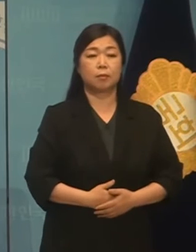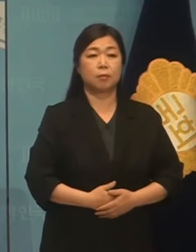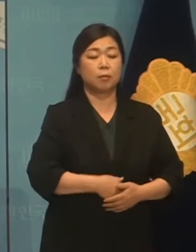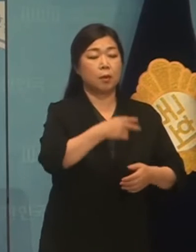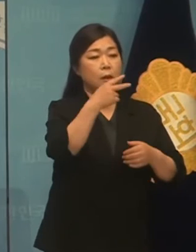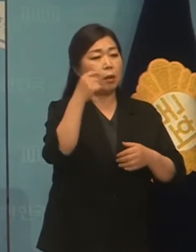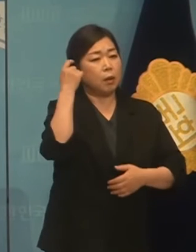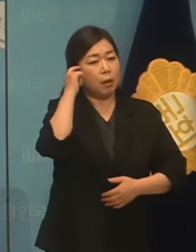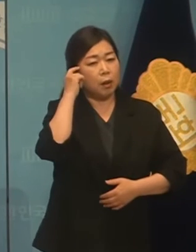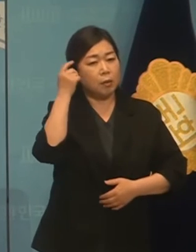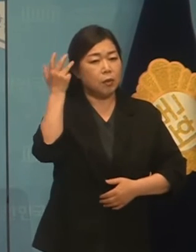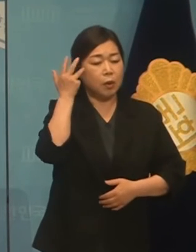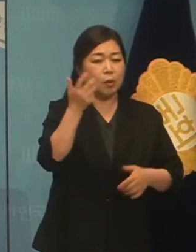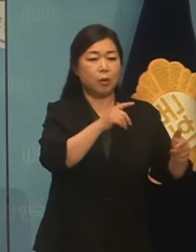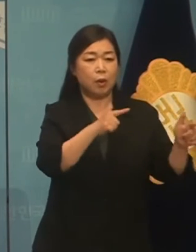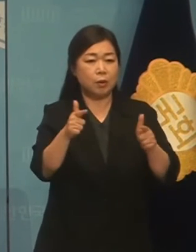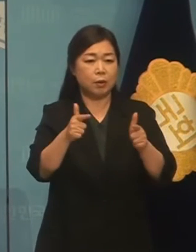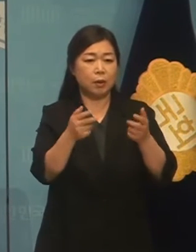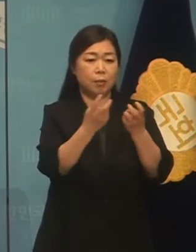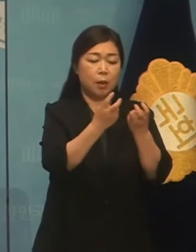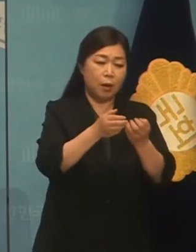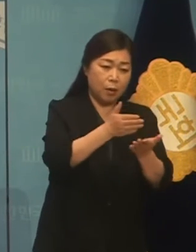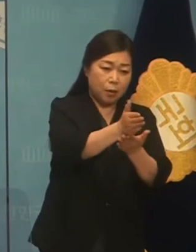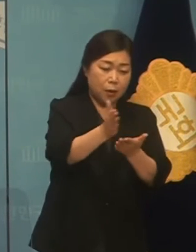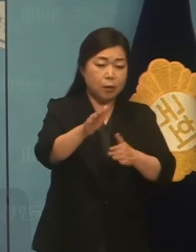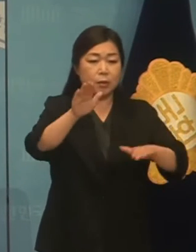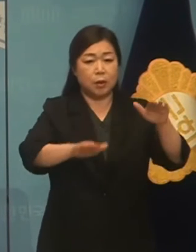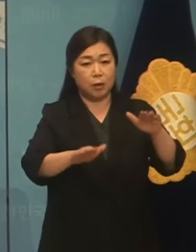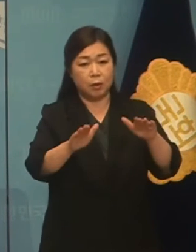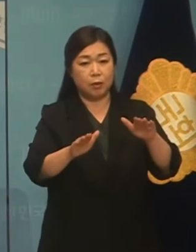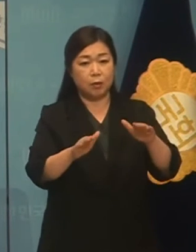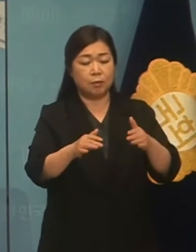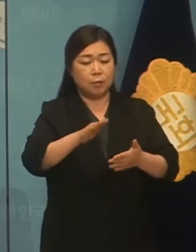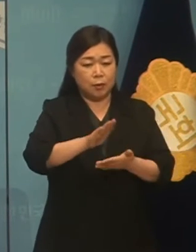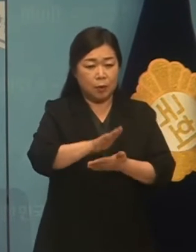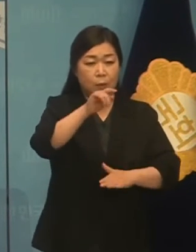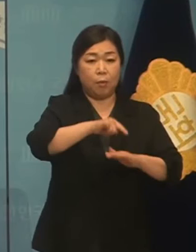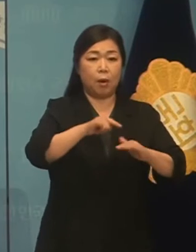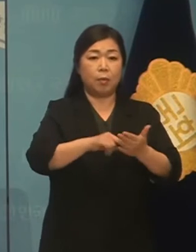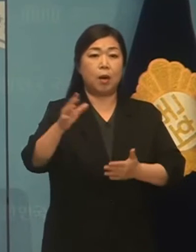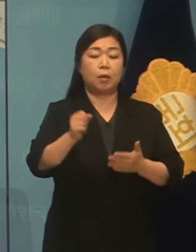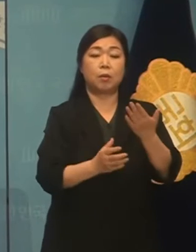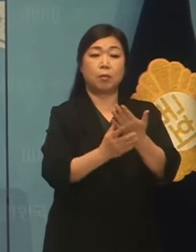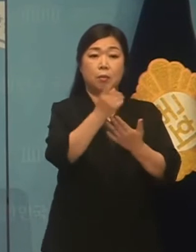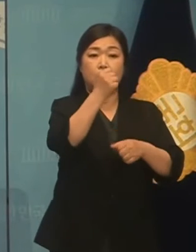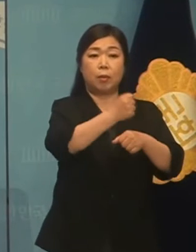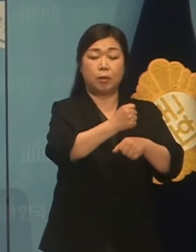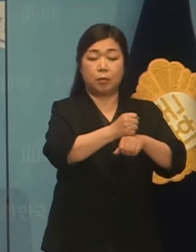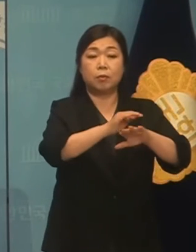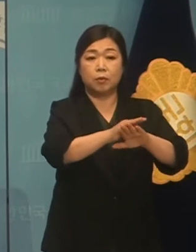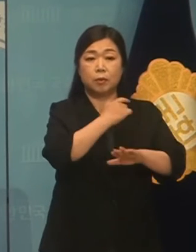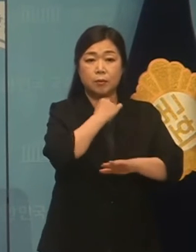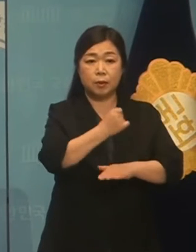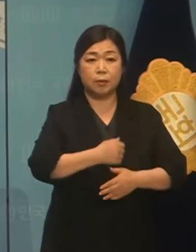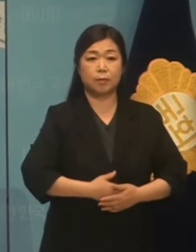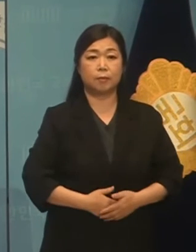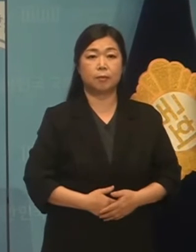이념, 사상, 철학, 노선의 차이를 후국의 열정 하나로 녹여내는 용광로로 만들 것입니다.